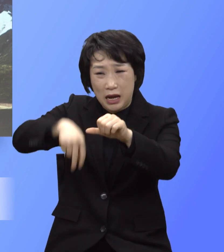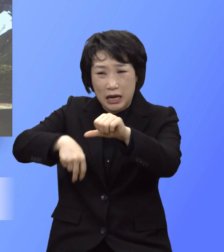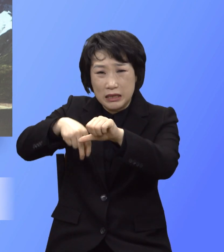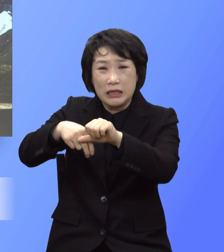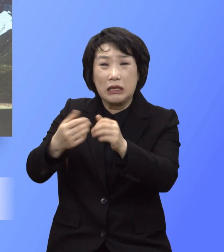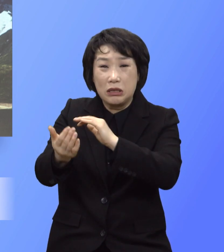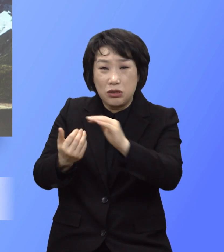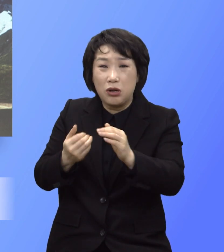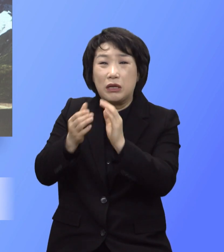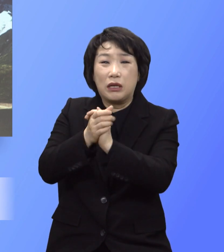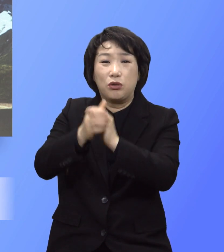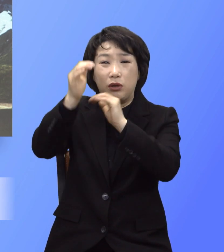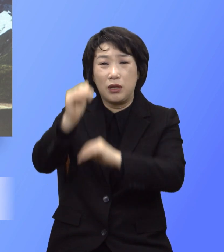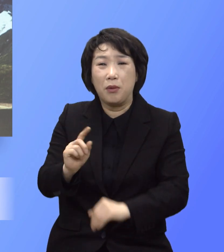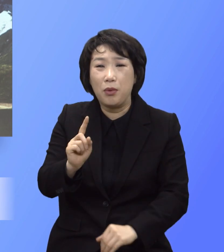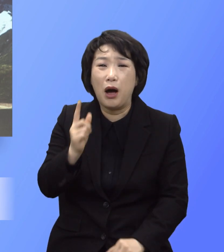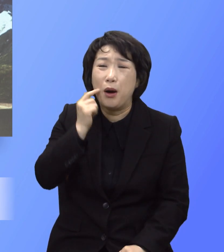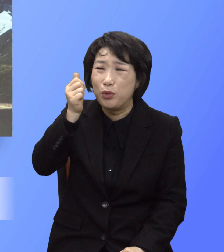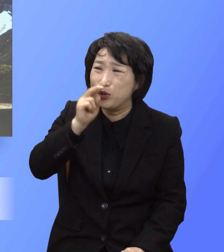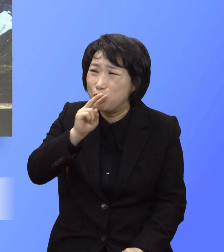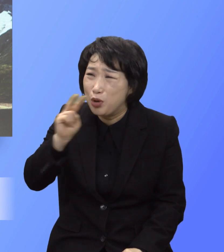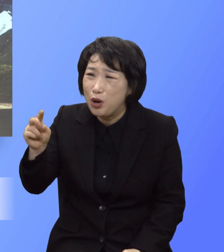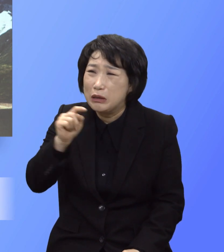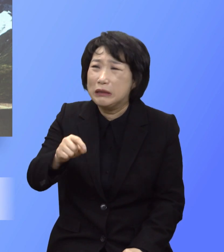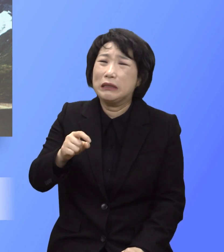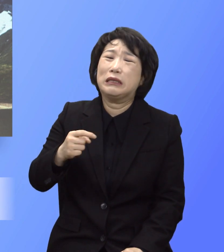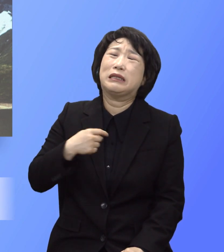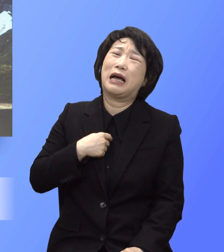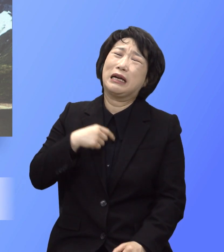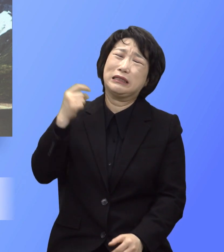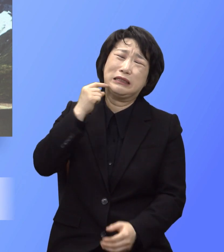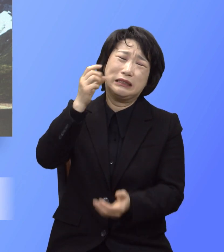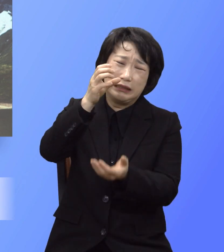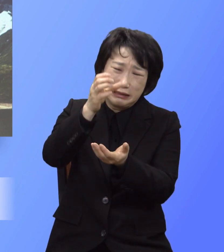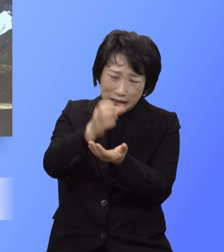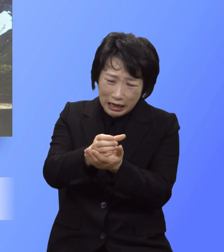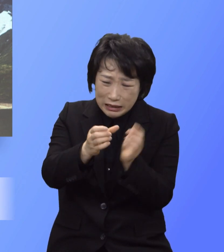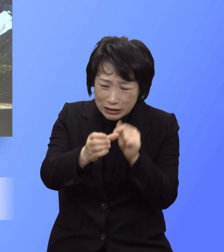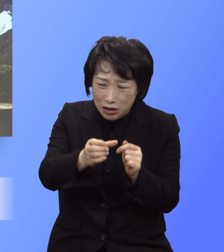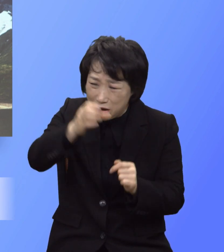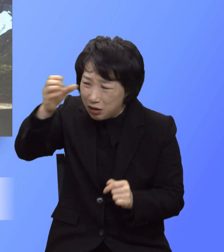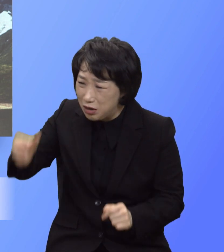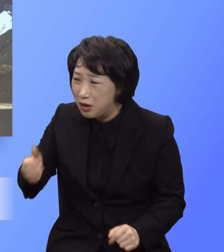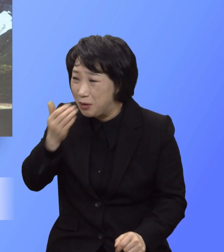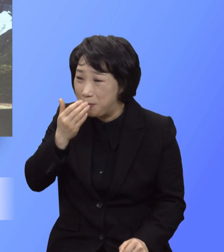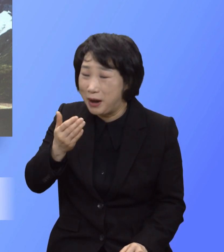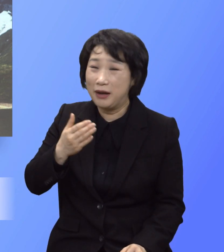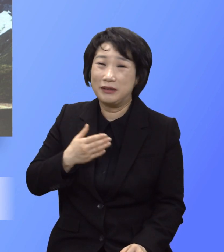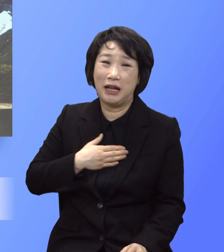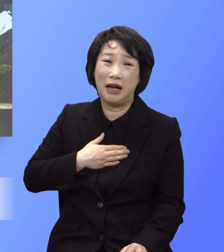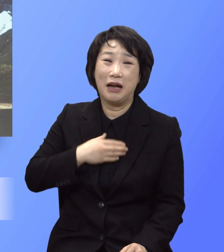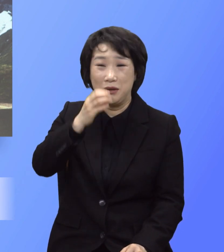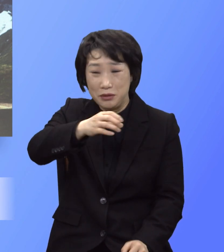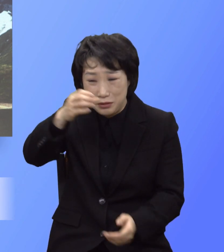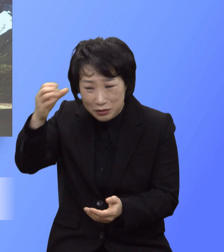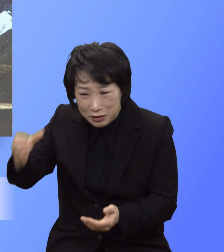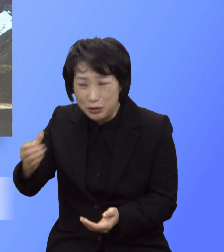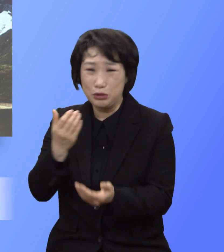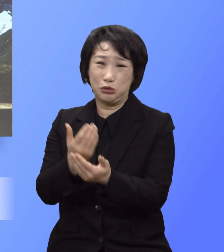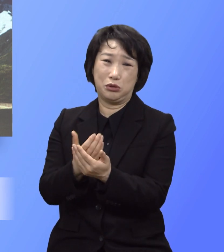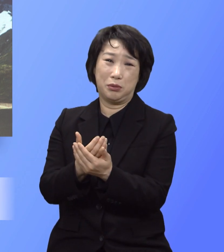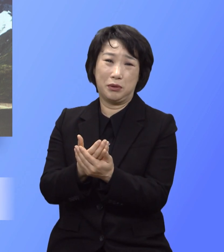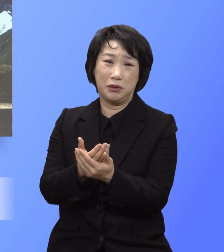앞두고 아버지요 이 나의 쓴 잔이 비껴 지나갈 수만 지나가게